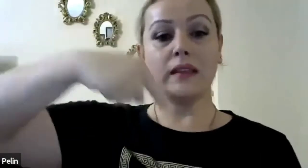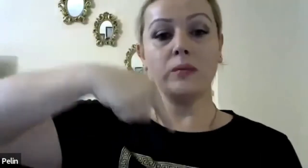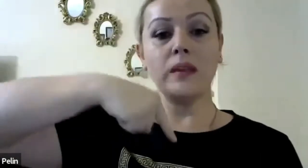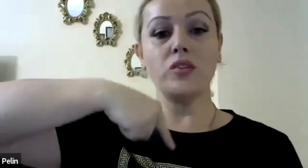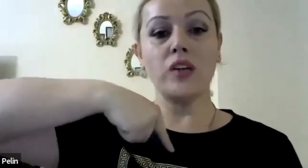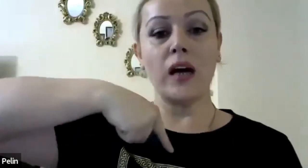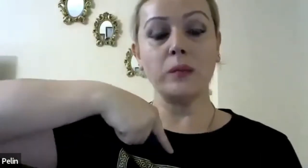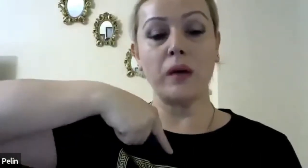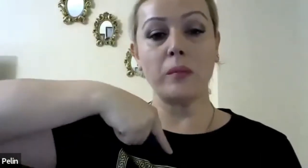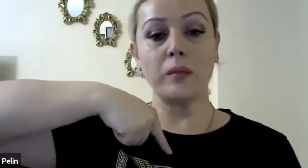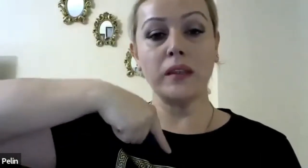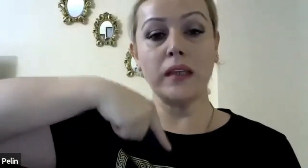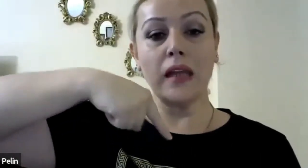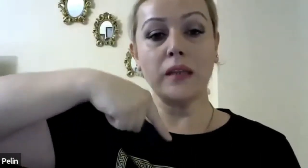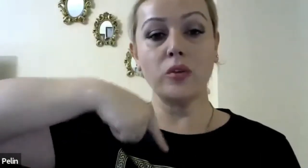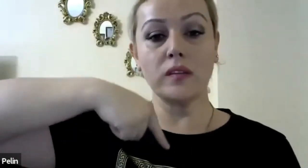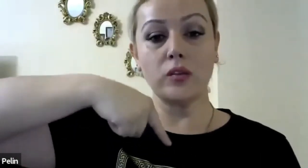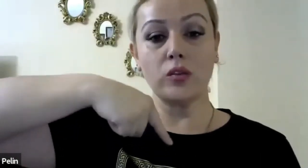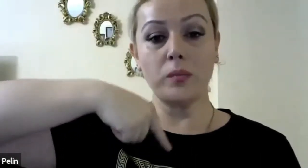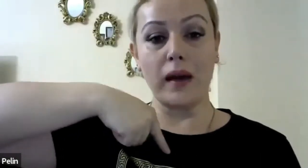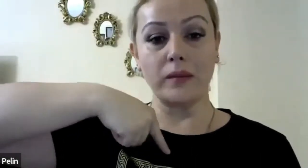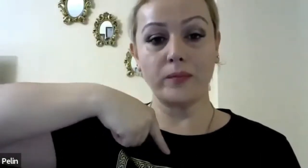istediğimde işaret parmağımla kendimi gösteriyorum ben.